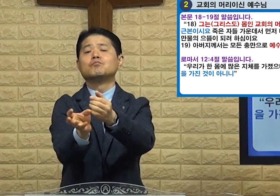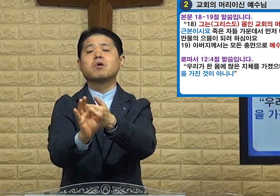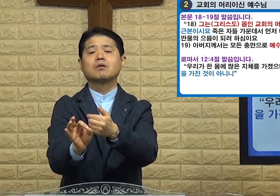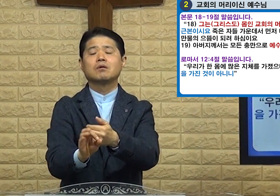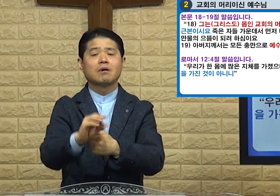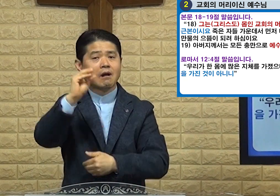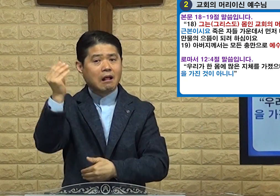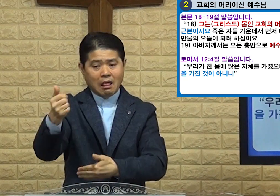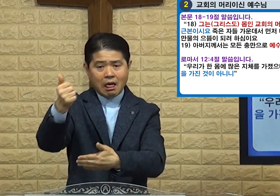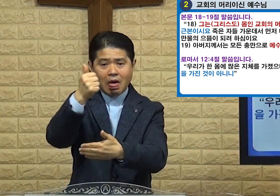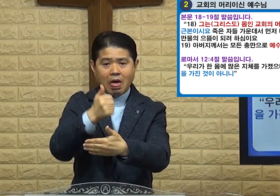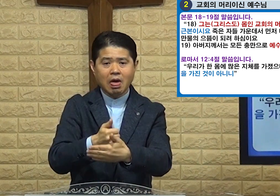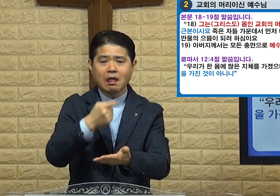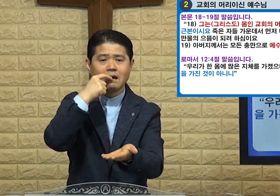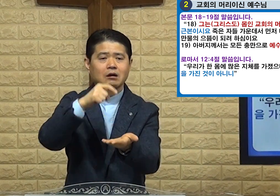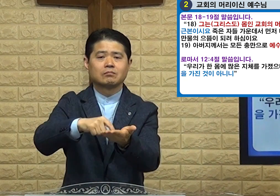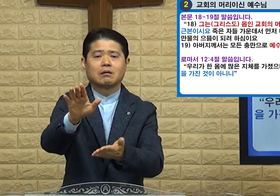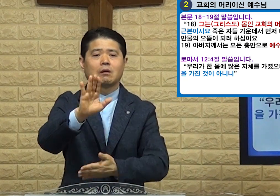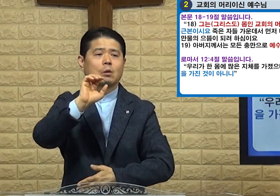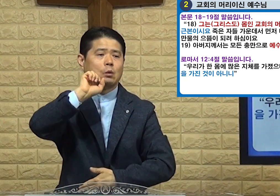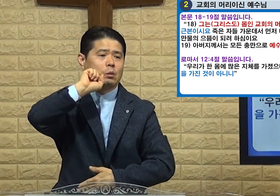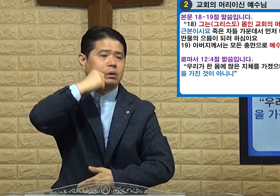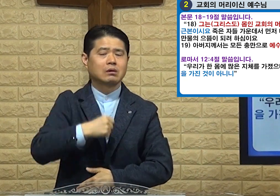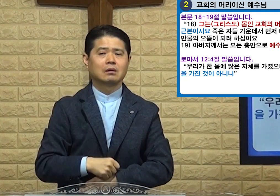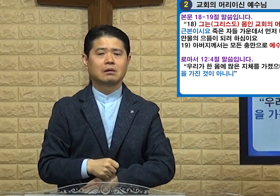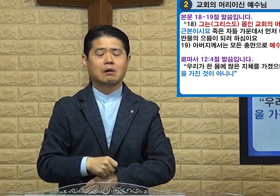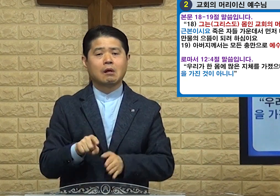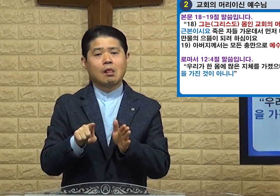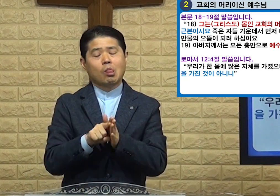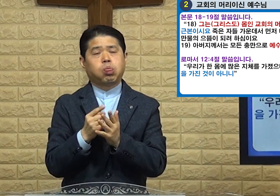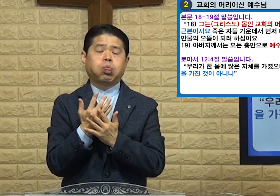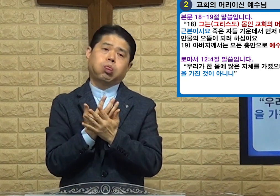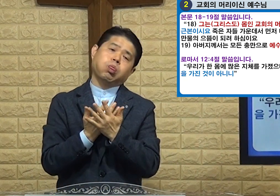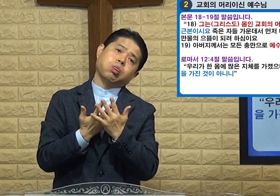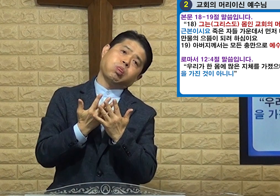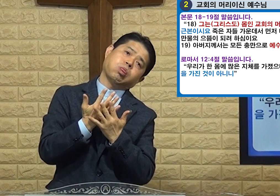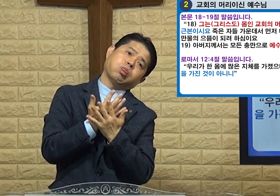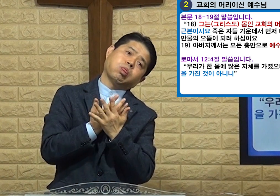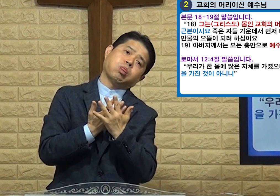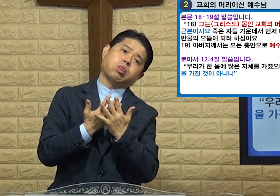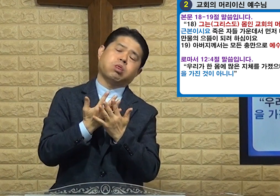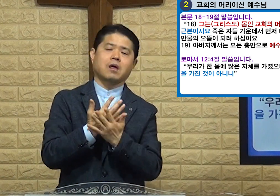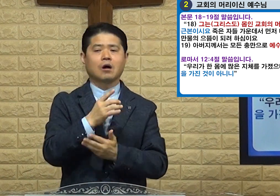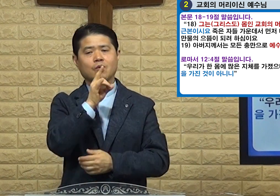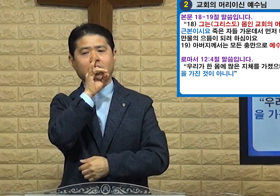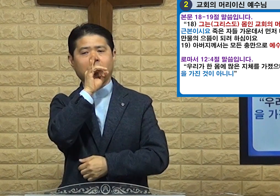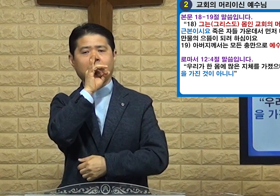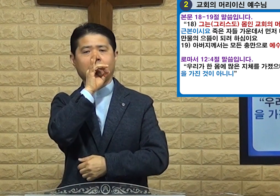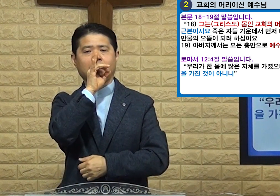가지고 있습니다. 그렇지만 겨자씨만한 이 믿음도 우리가 가지기 어려운 것입니다.